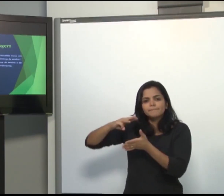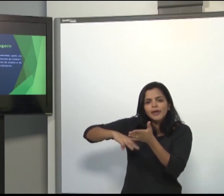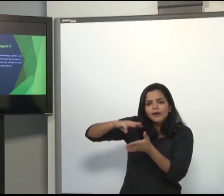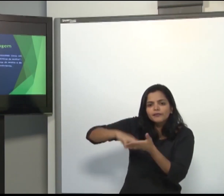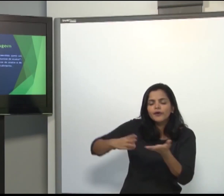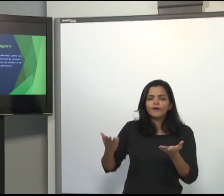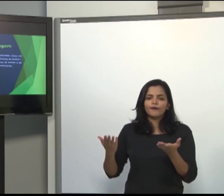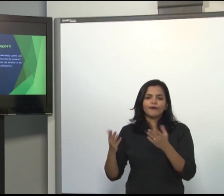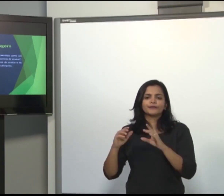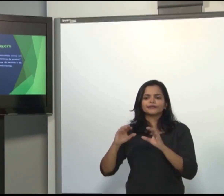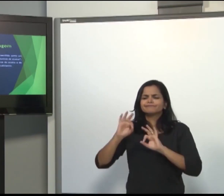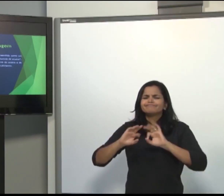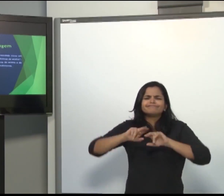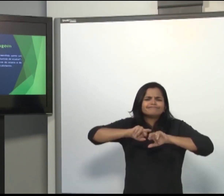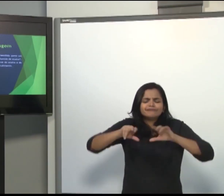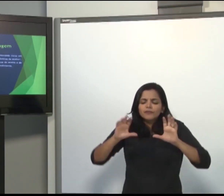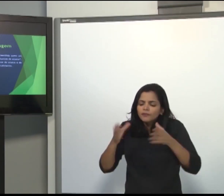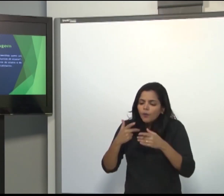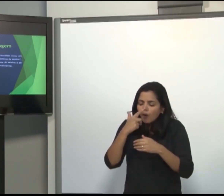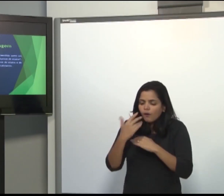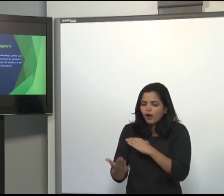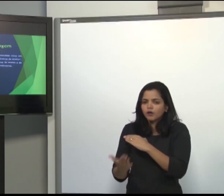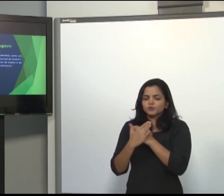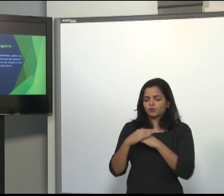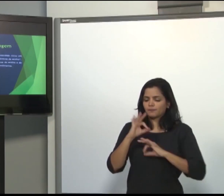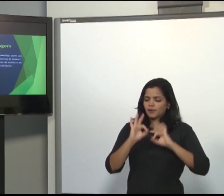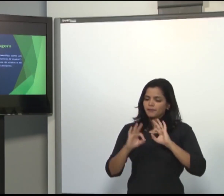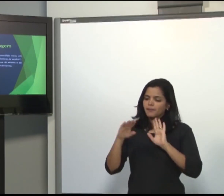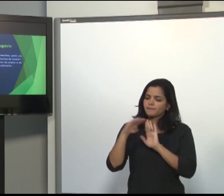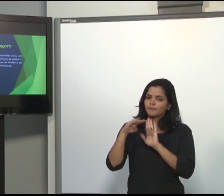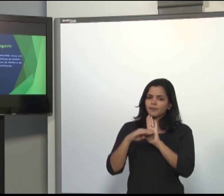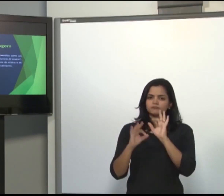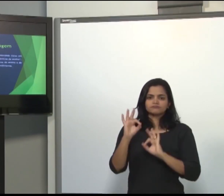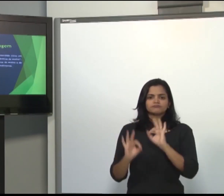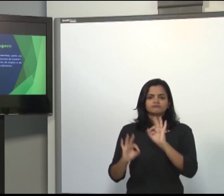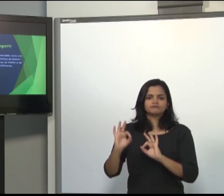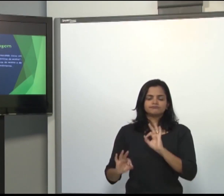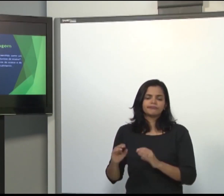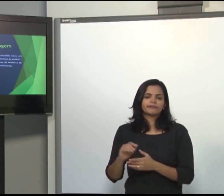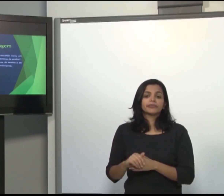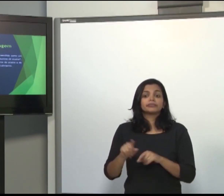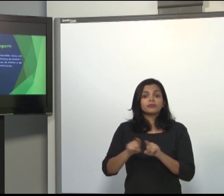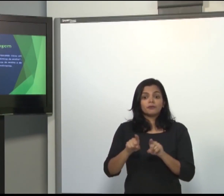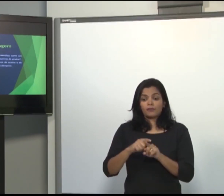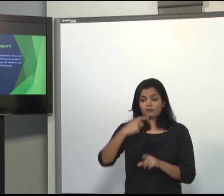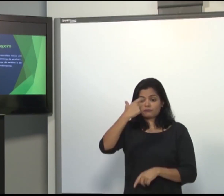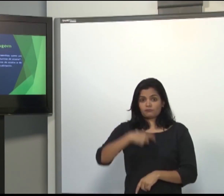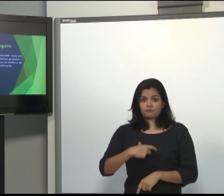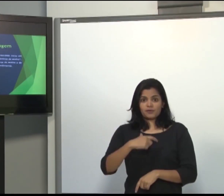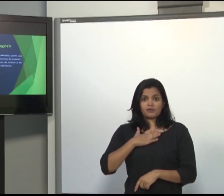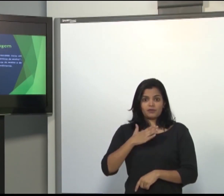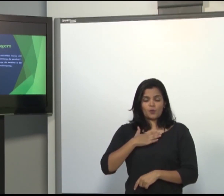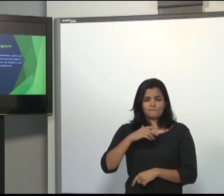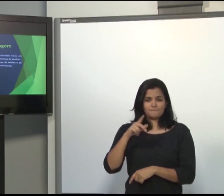metodologicamente, vão nos auxiliar na nossa preparação. Então, eu, como professora, eu tenho